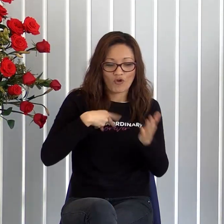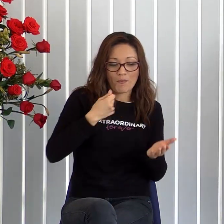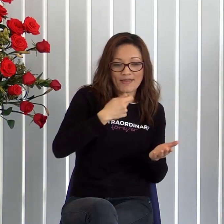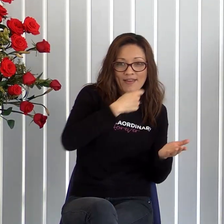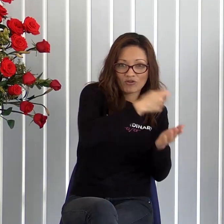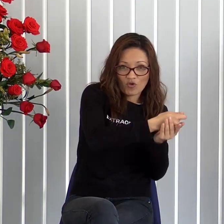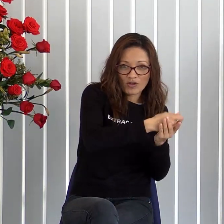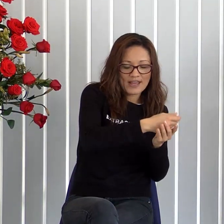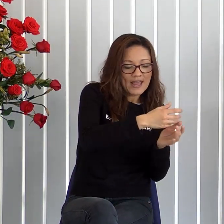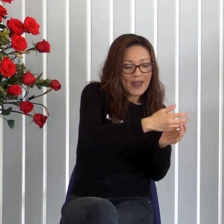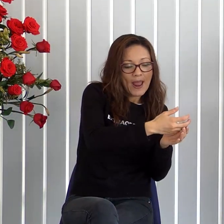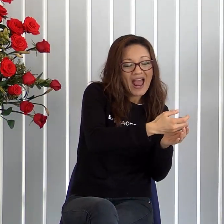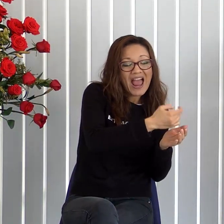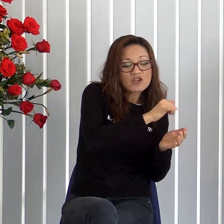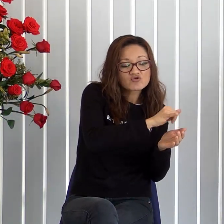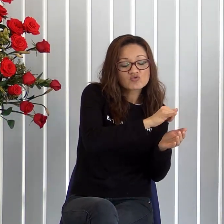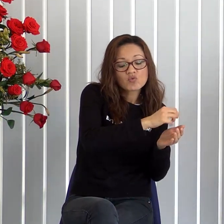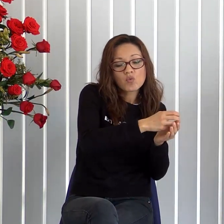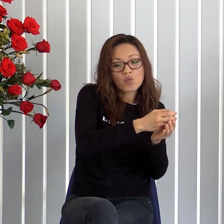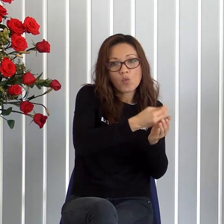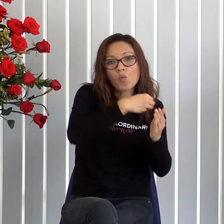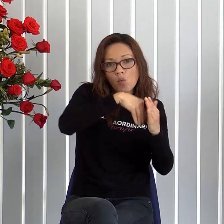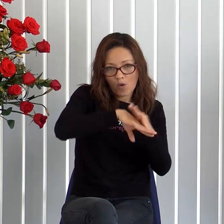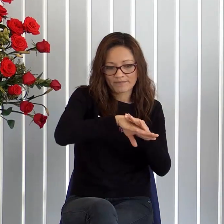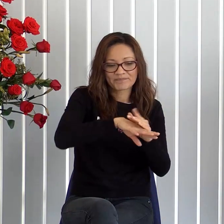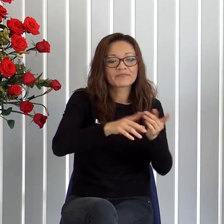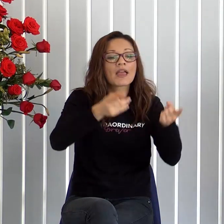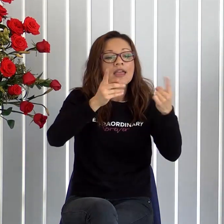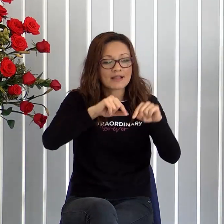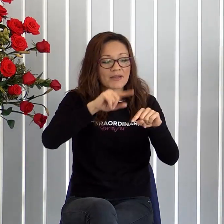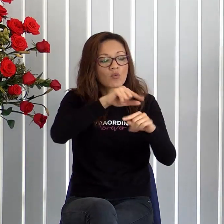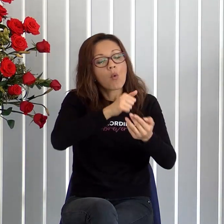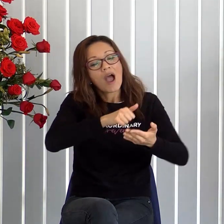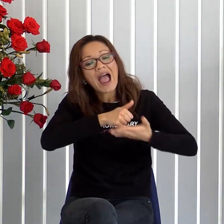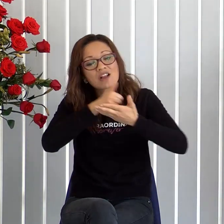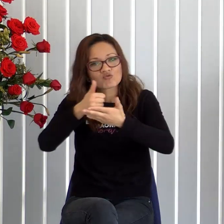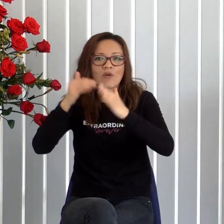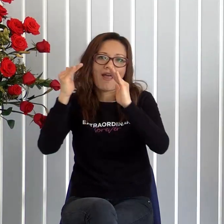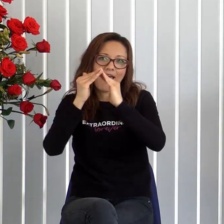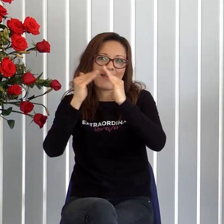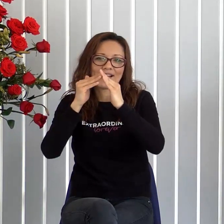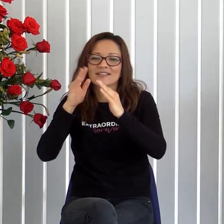Y vas a hacer unas labores en la casa, ¿de quién es la casa? Del papá.